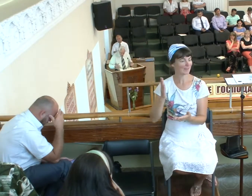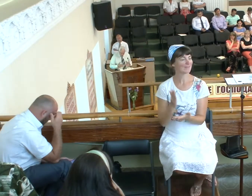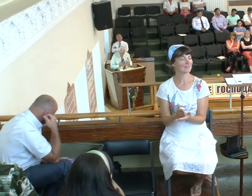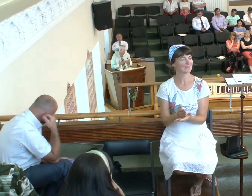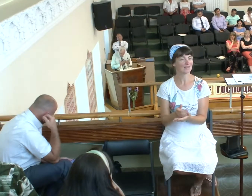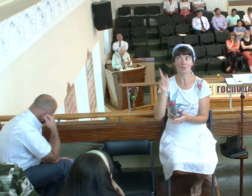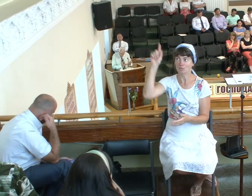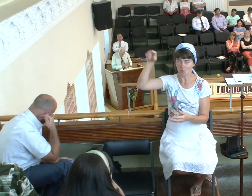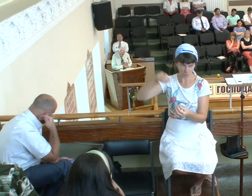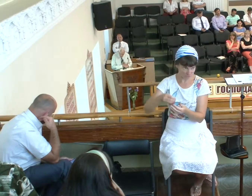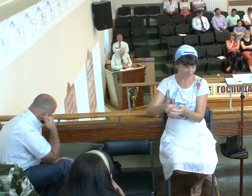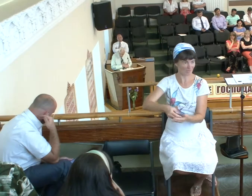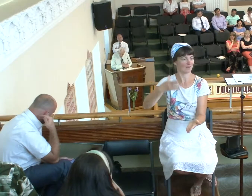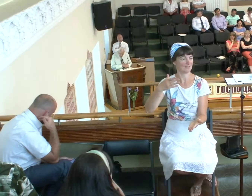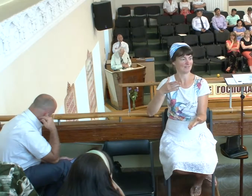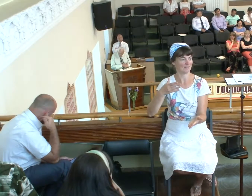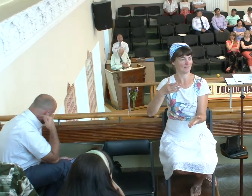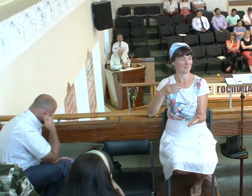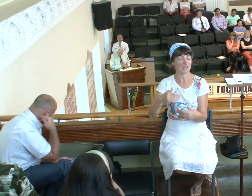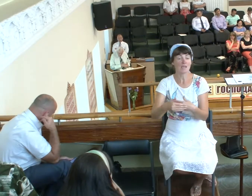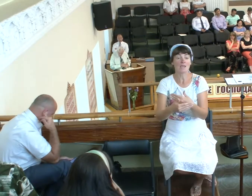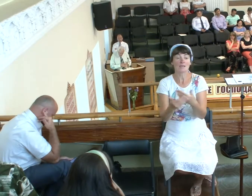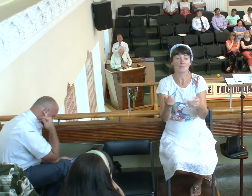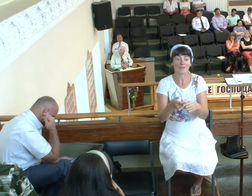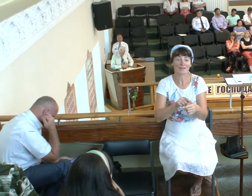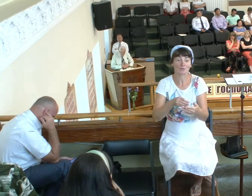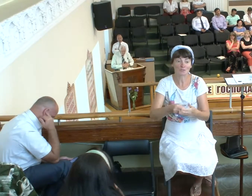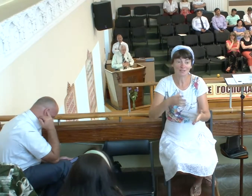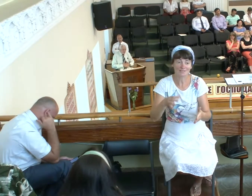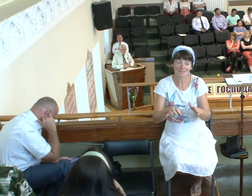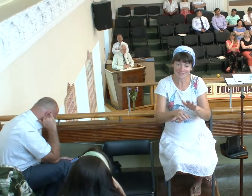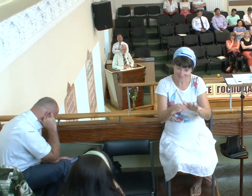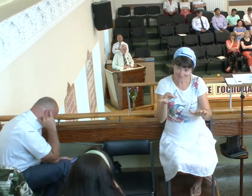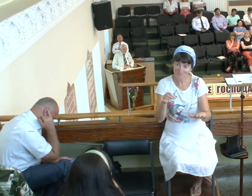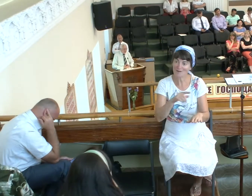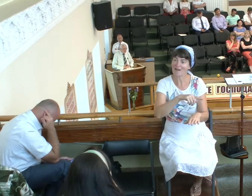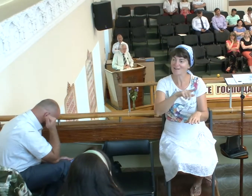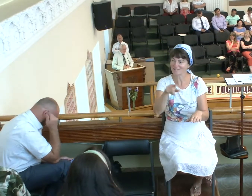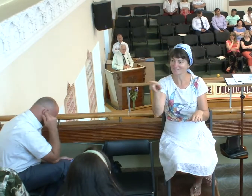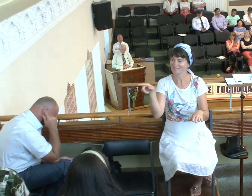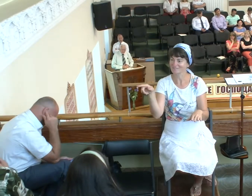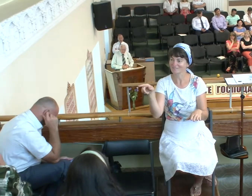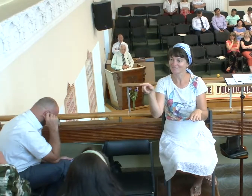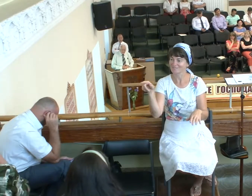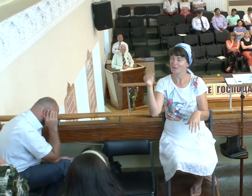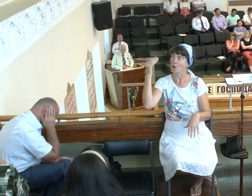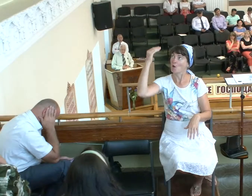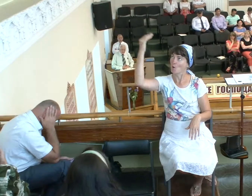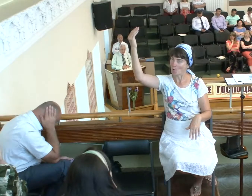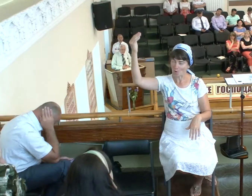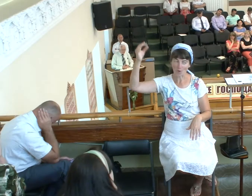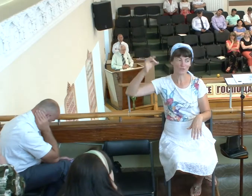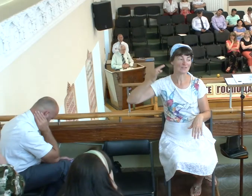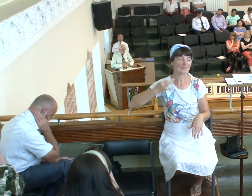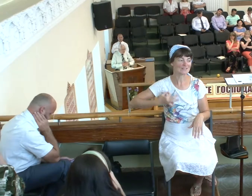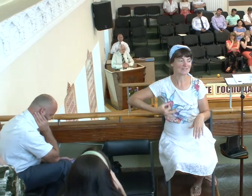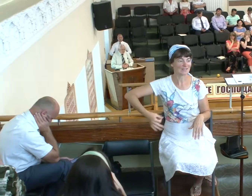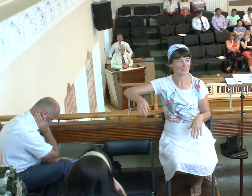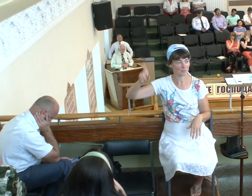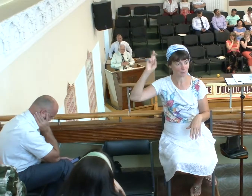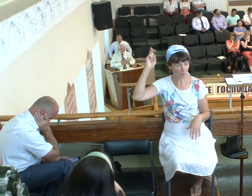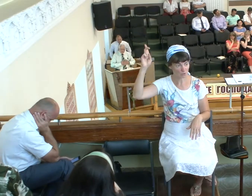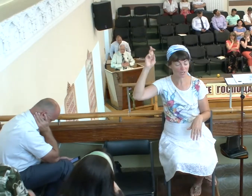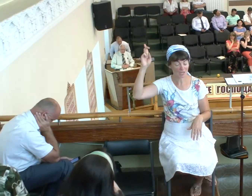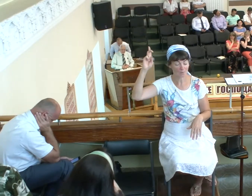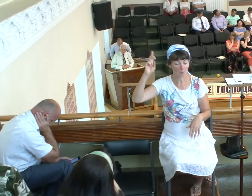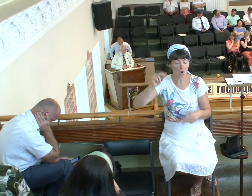драгоценность, и эту драгоценность мы избрали. Друзья дорогие, он, как Сын Божий, дал, и Бог через него дал